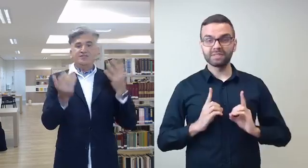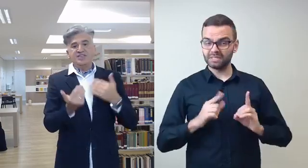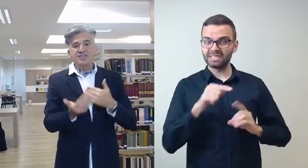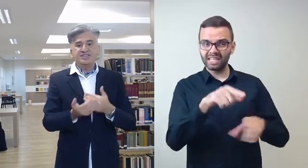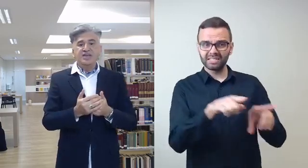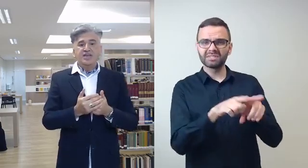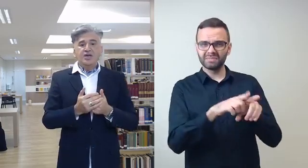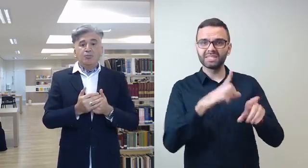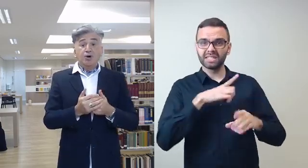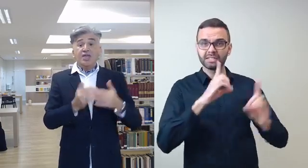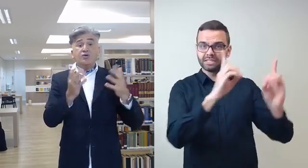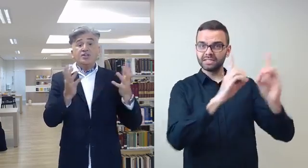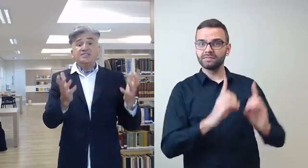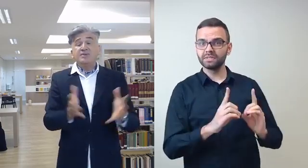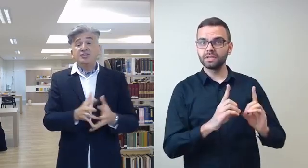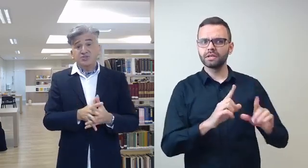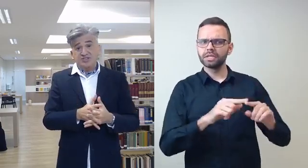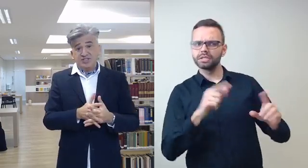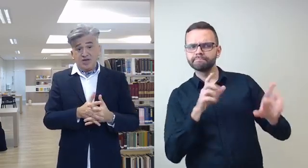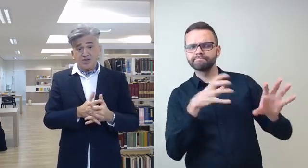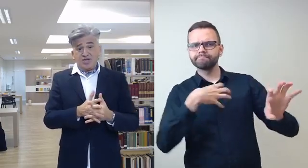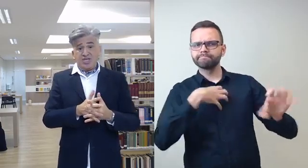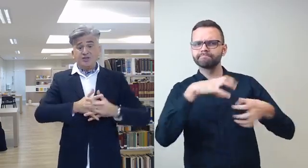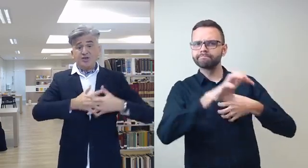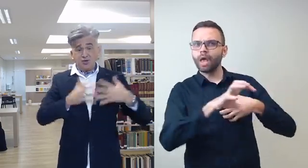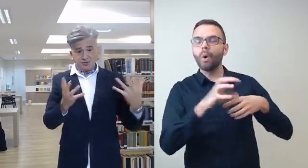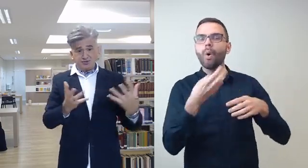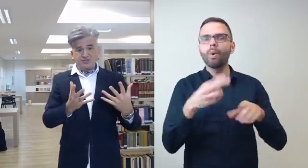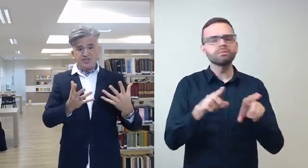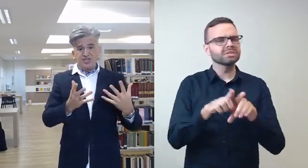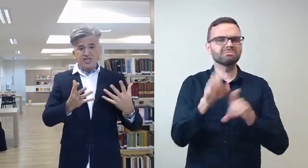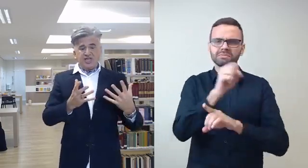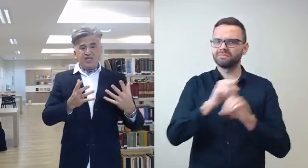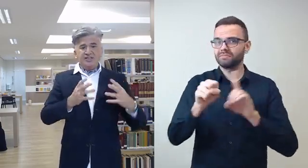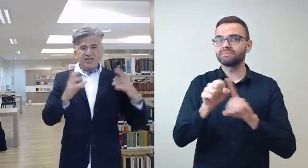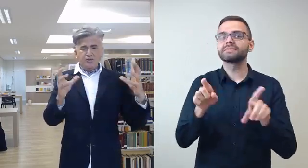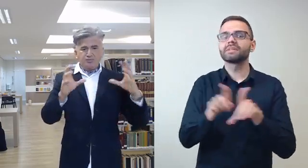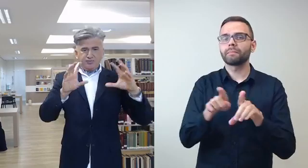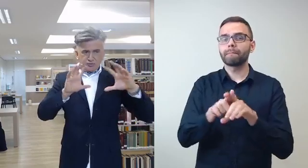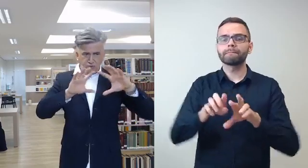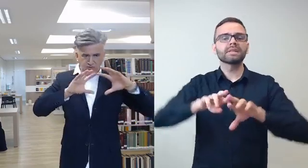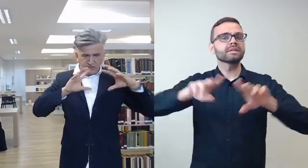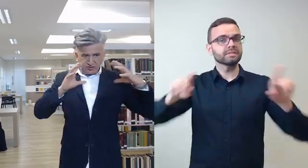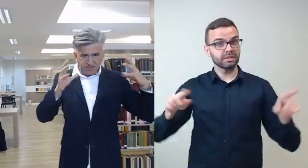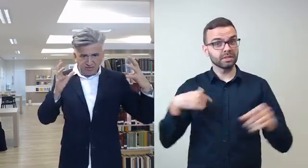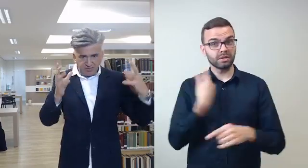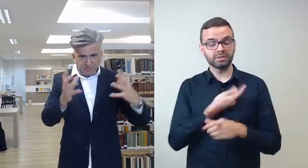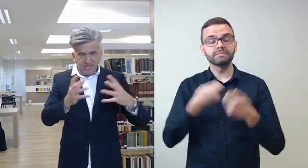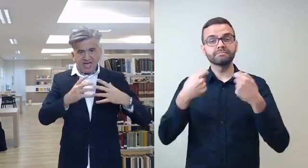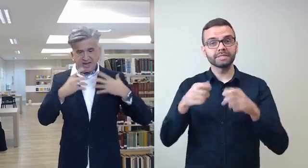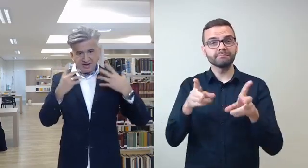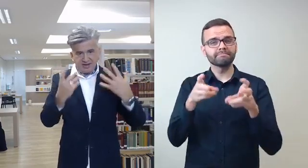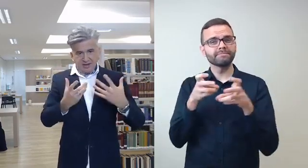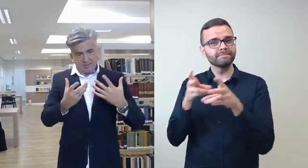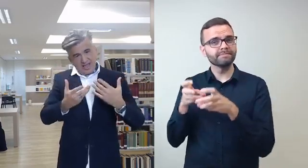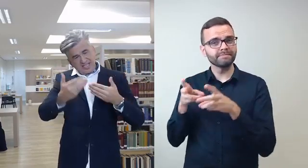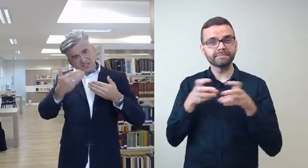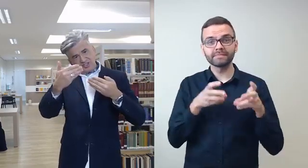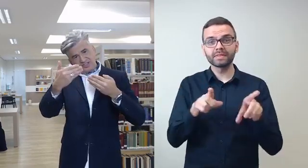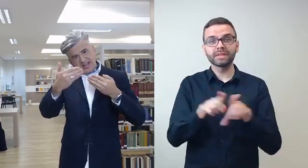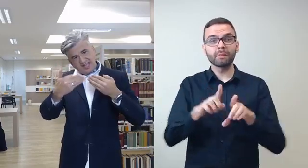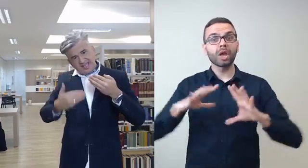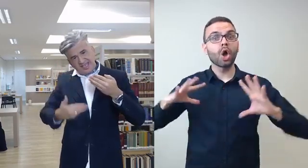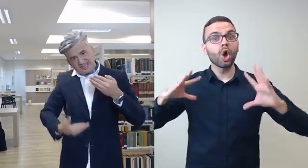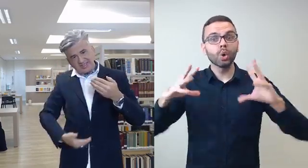têm uma deficiência, por reconhecimento social, entre outros. Então, tudo isso deve permear para que a